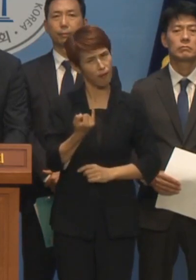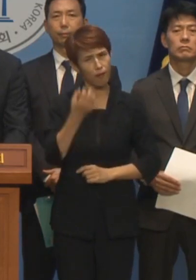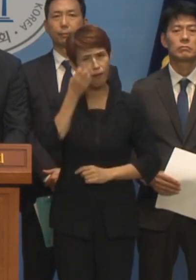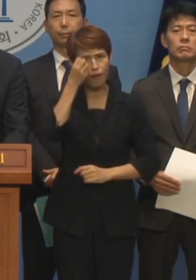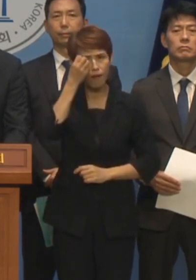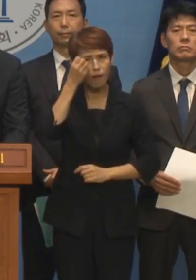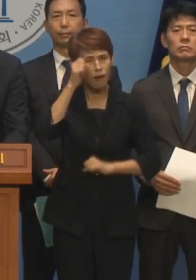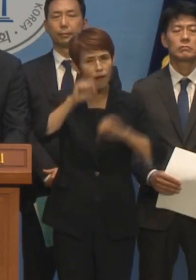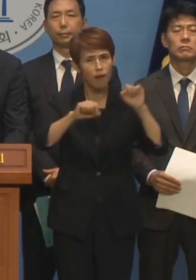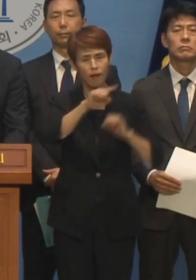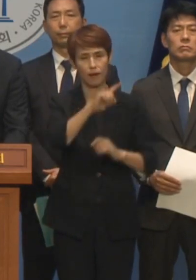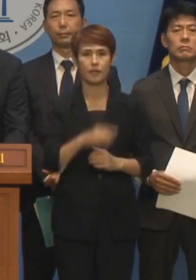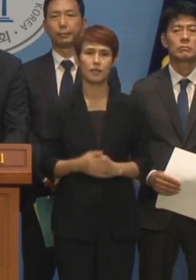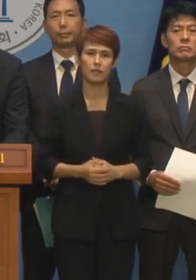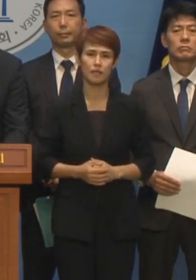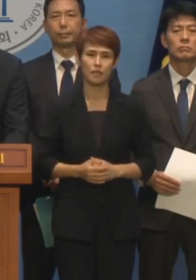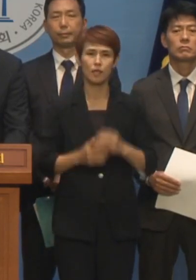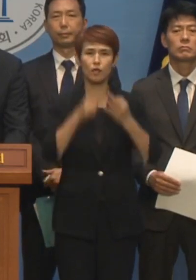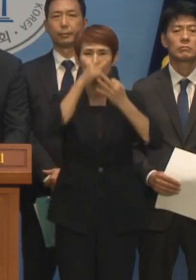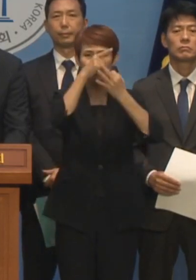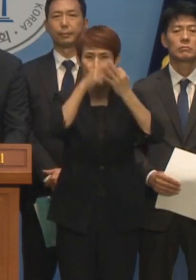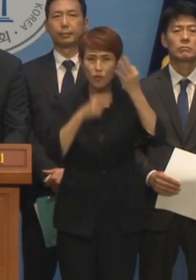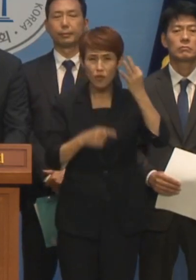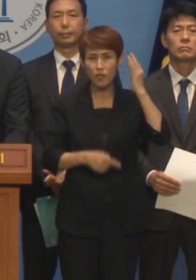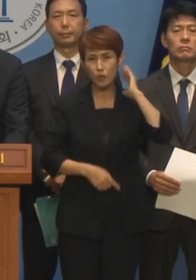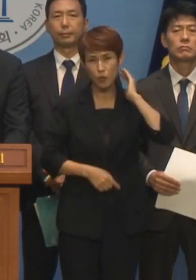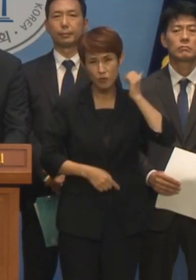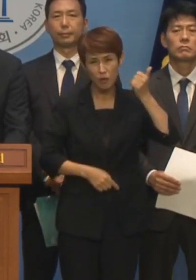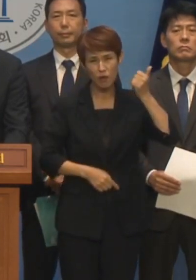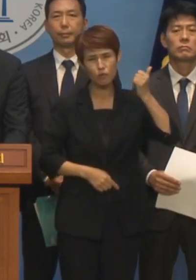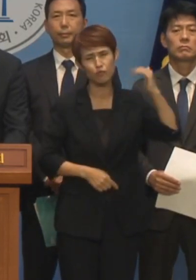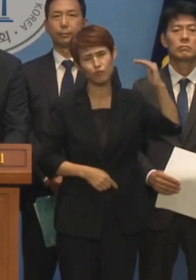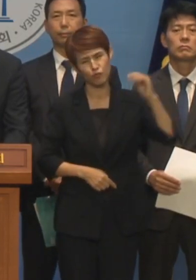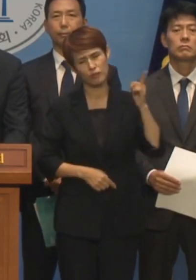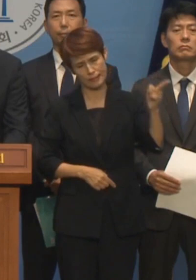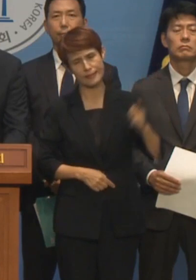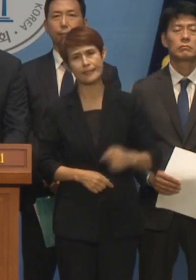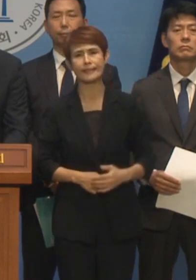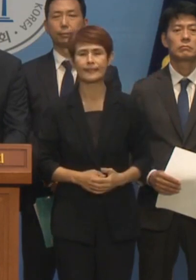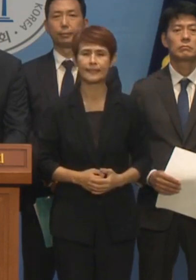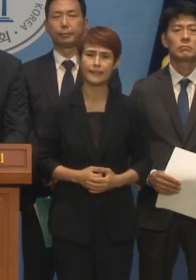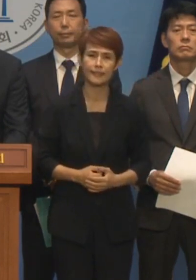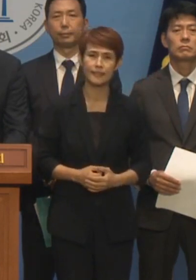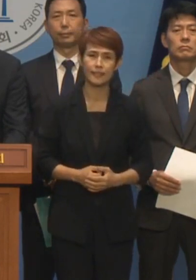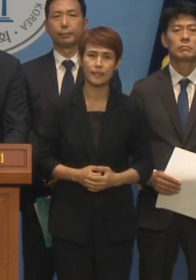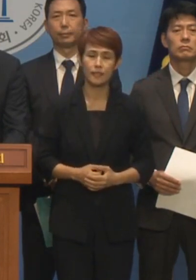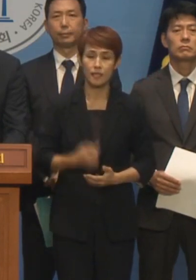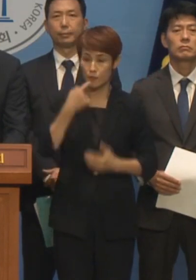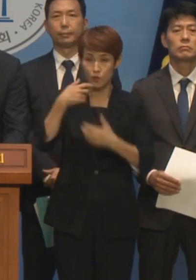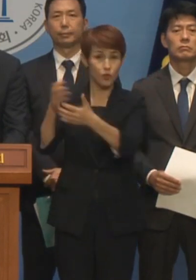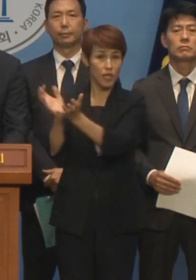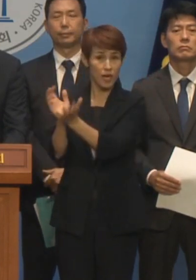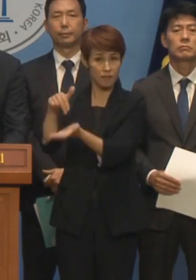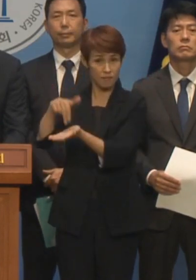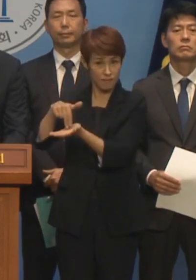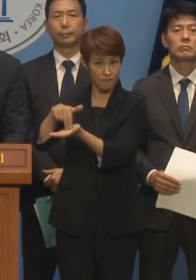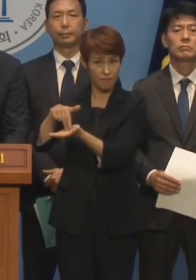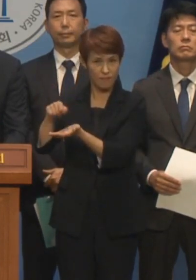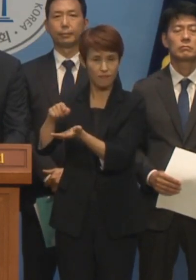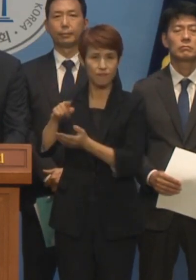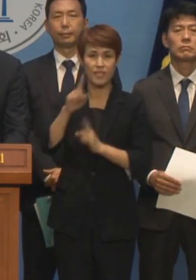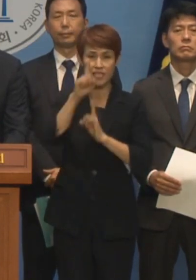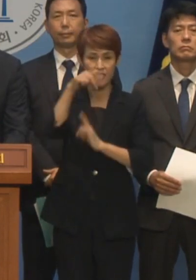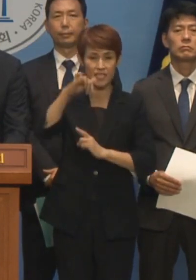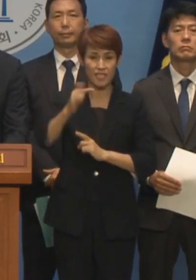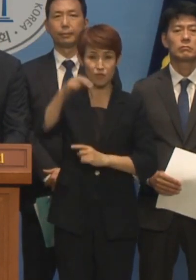행동을 하고 있습니다. 이게 윤석열 대통령의 수준입니다. 저희 민주당은